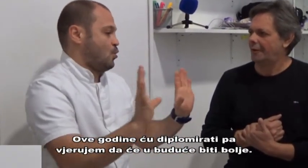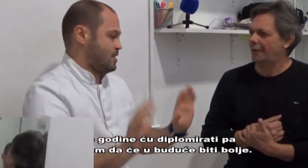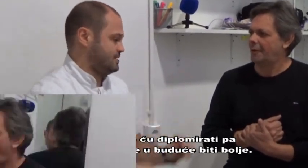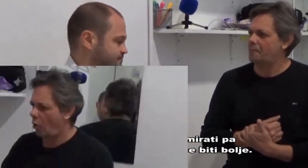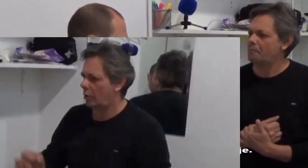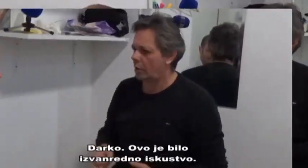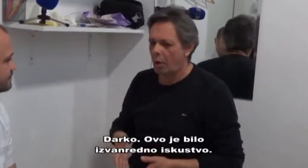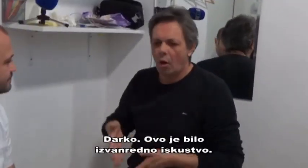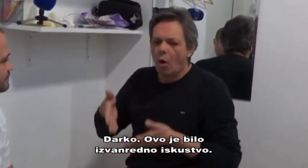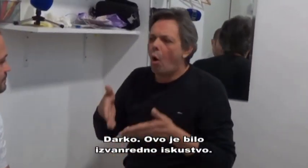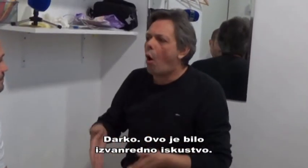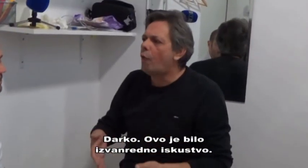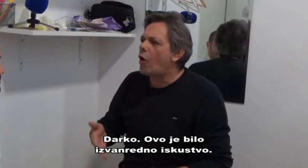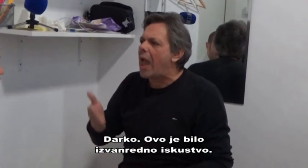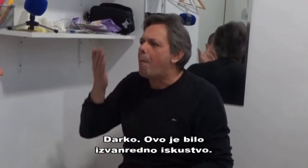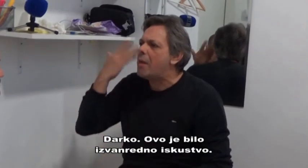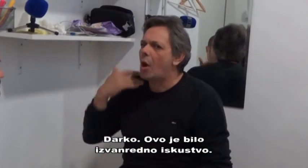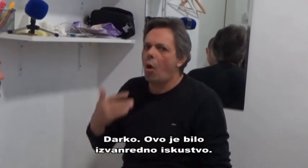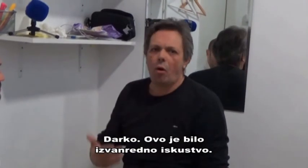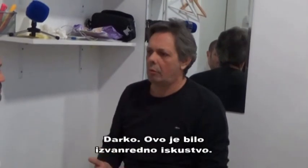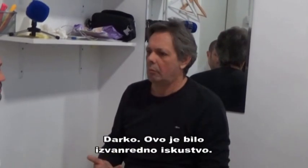prono. Ovo je bilo